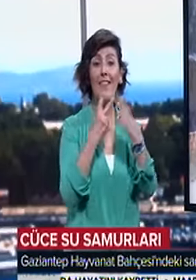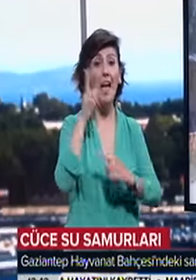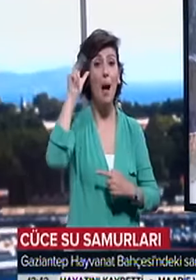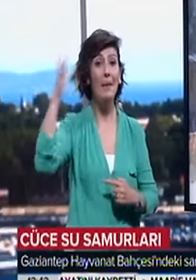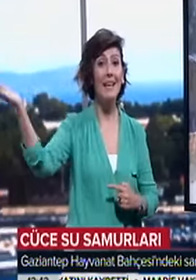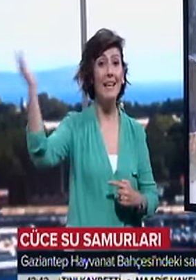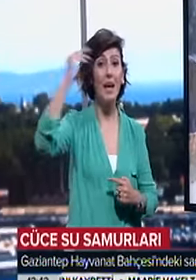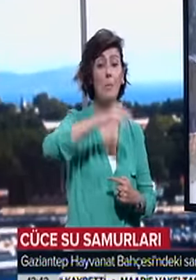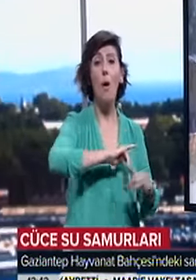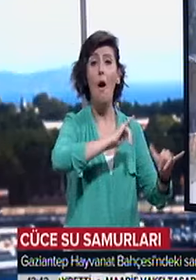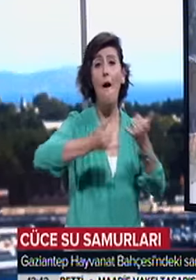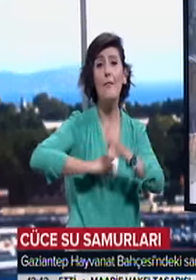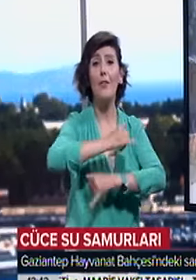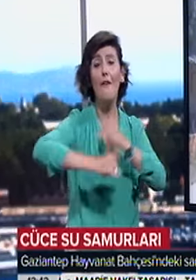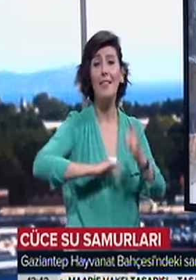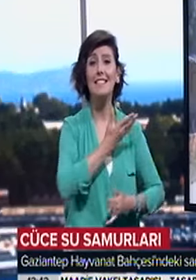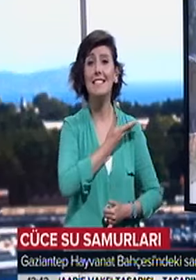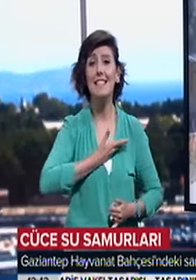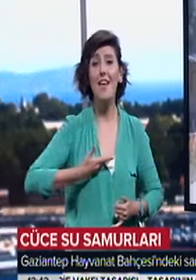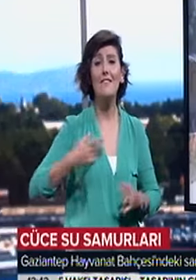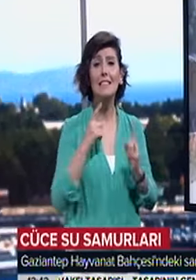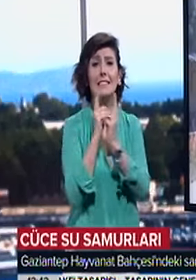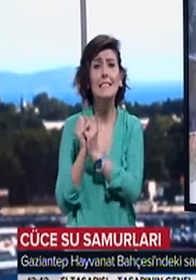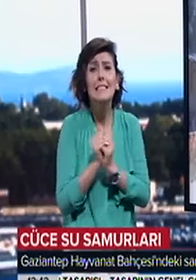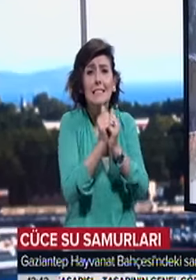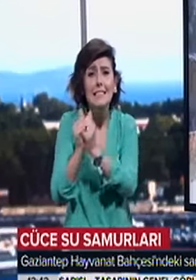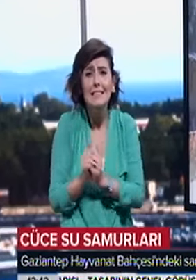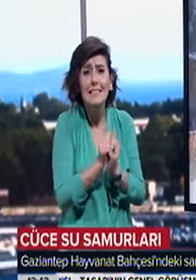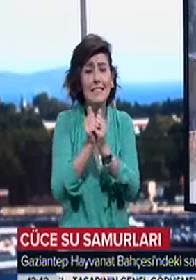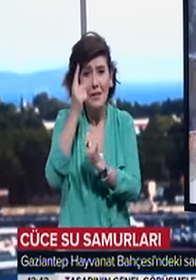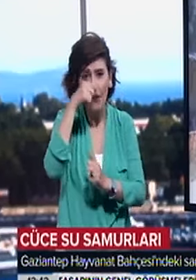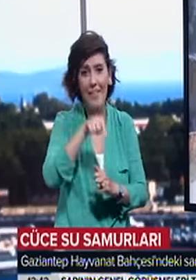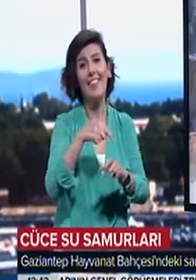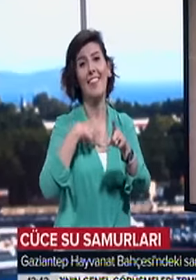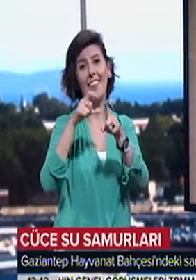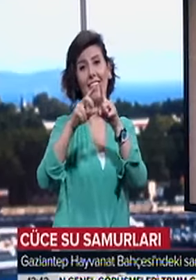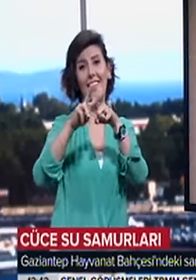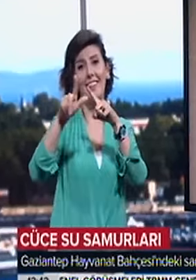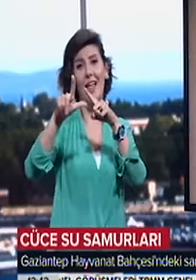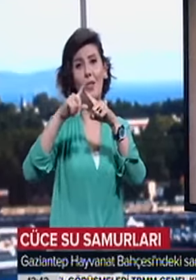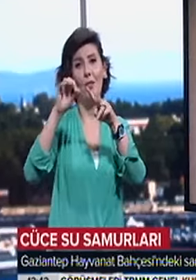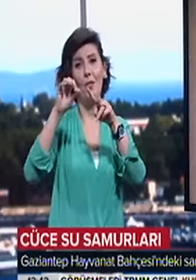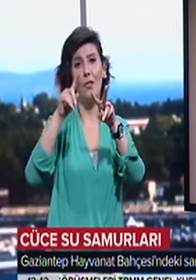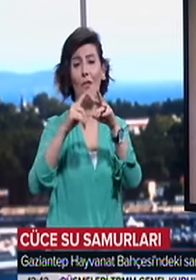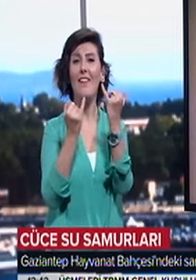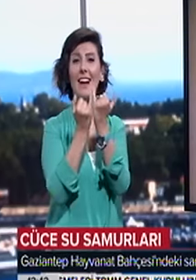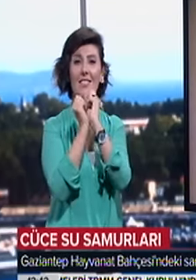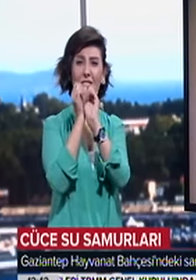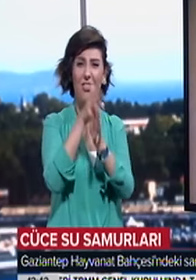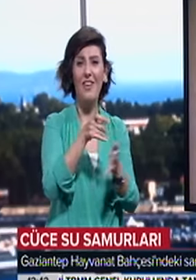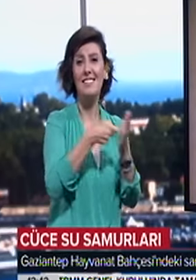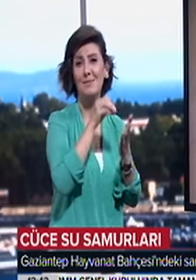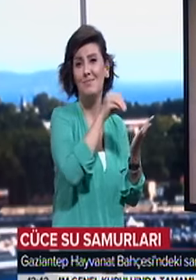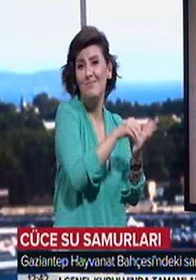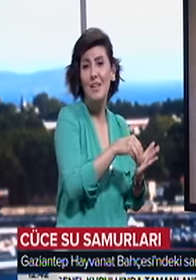çok hareketliler ve oyunu seven hayvanlar. Birbirlerine hiç ayrılmıyorlar. Biz de bunlara Dalton kardeşler ismini taktık. Suda ve karada